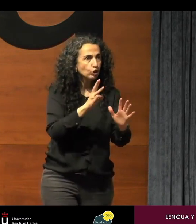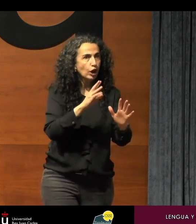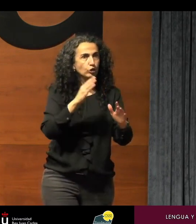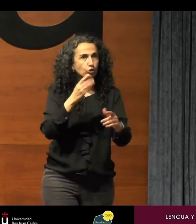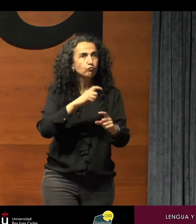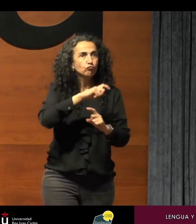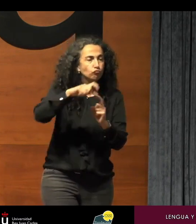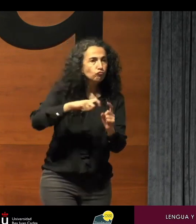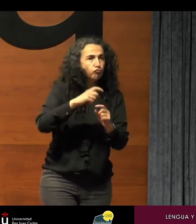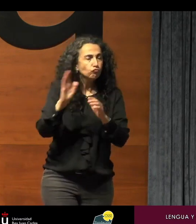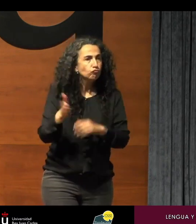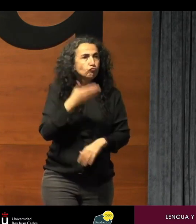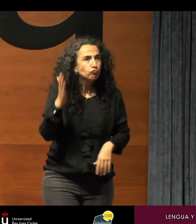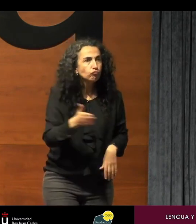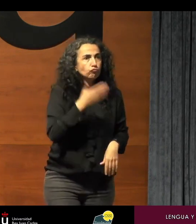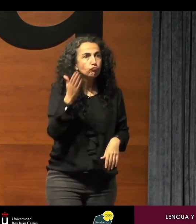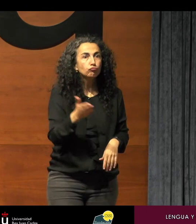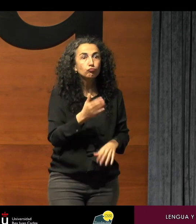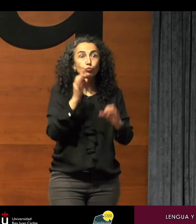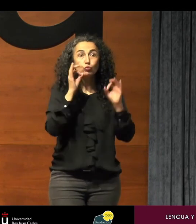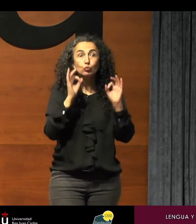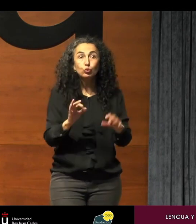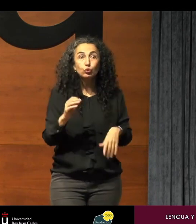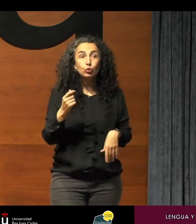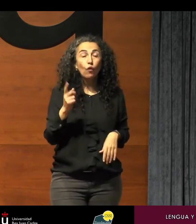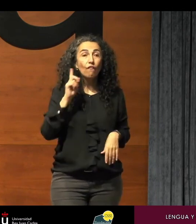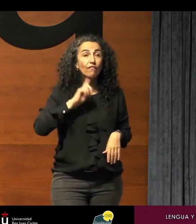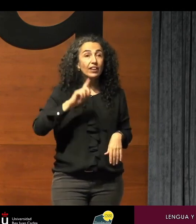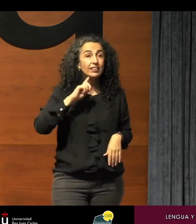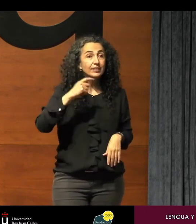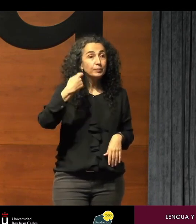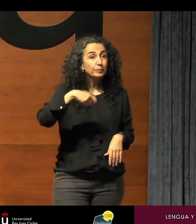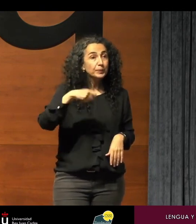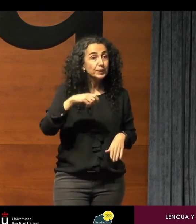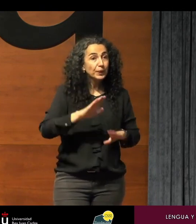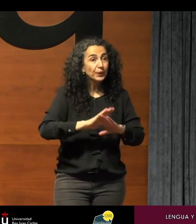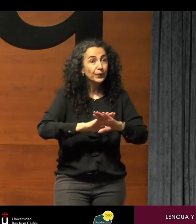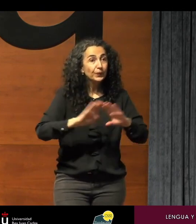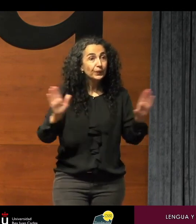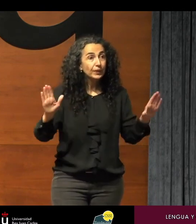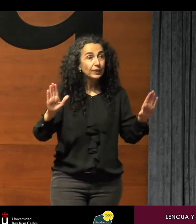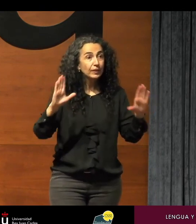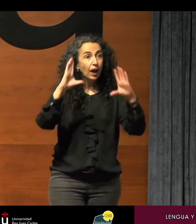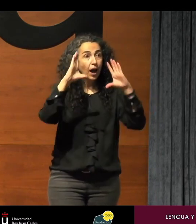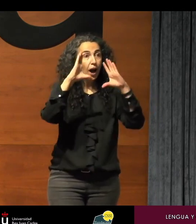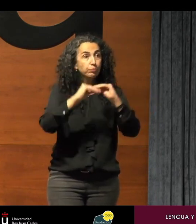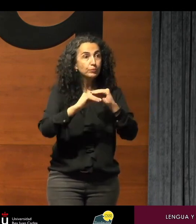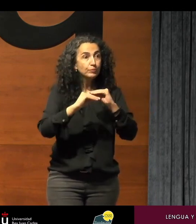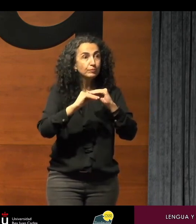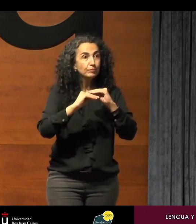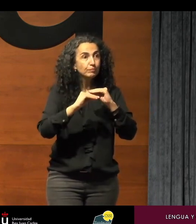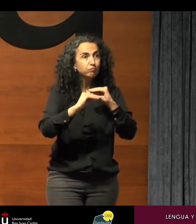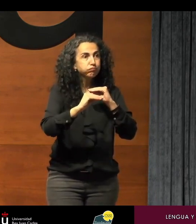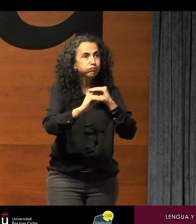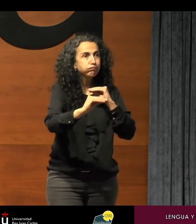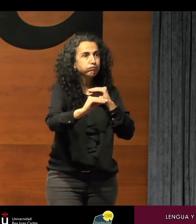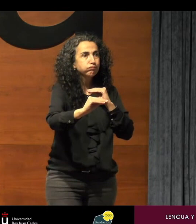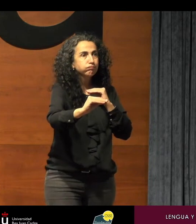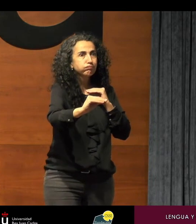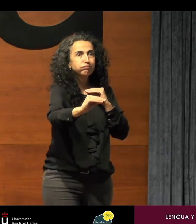de 8 años consecutivos de celebración de certámenes, coincide con la finalización de la presidencia